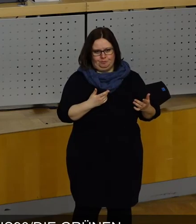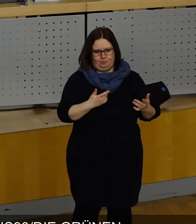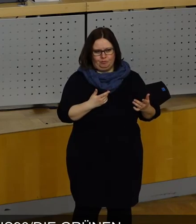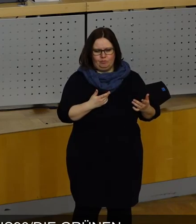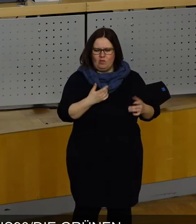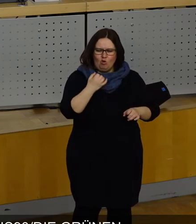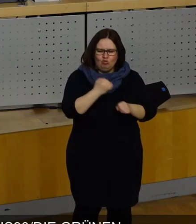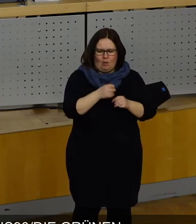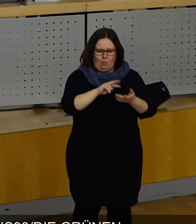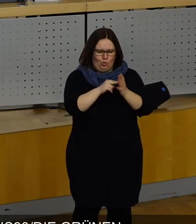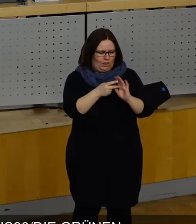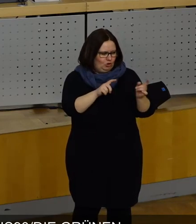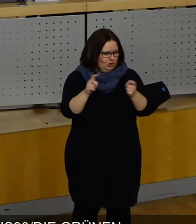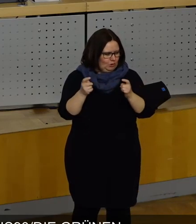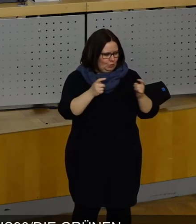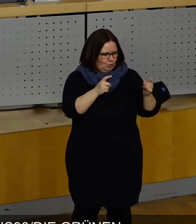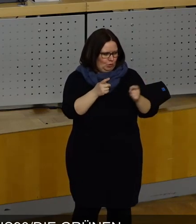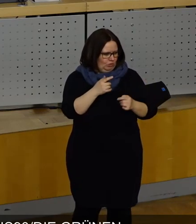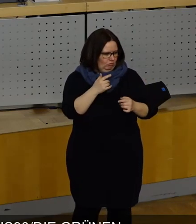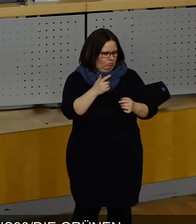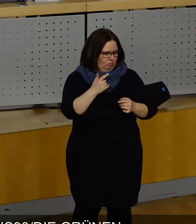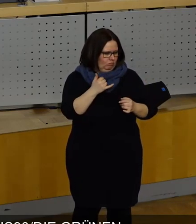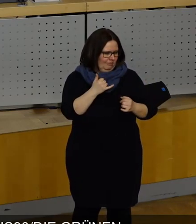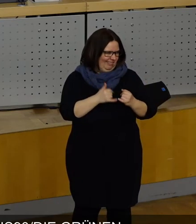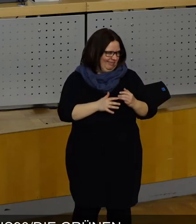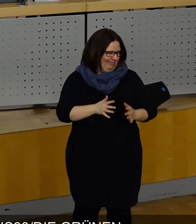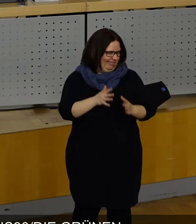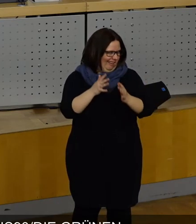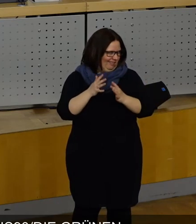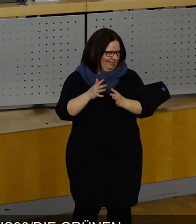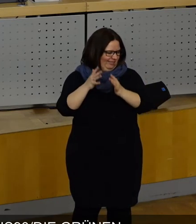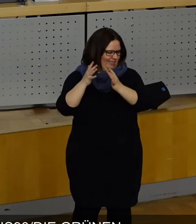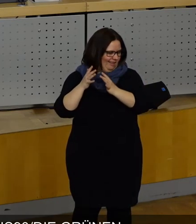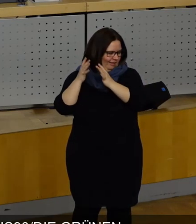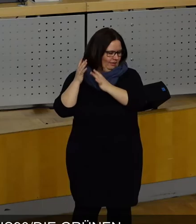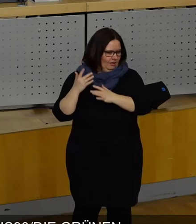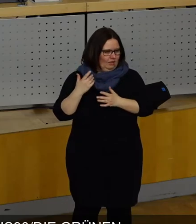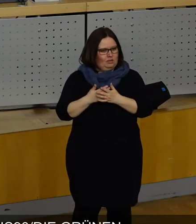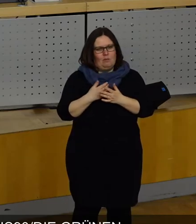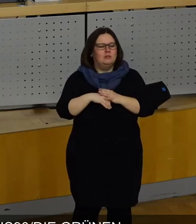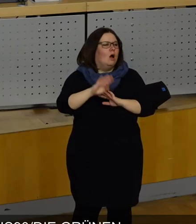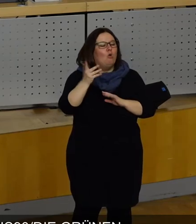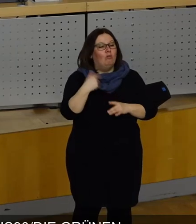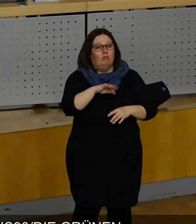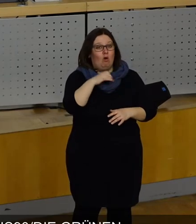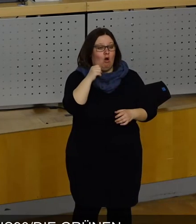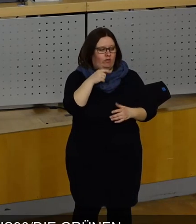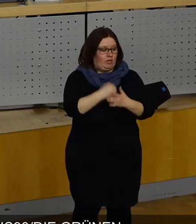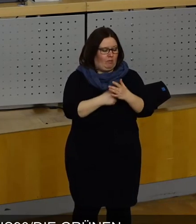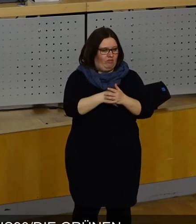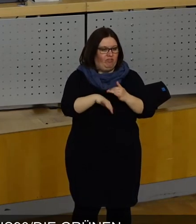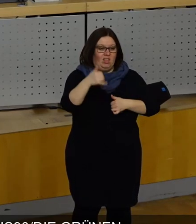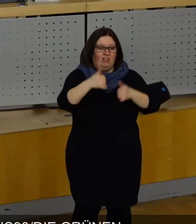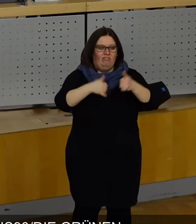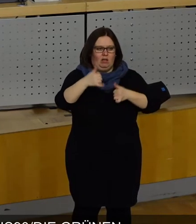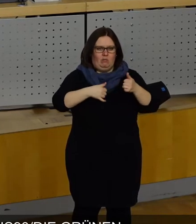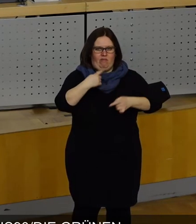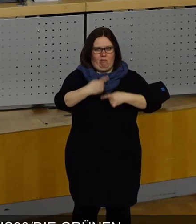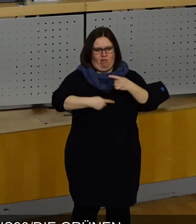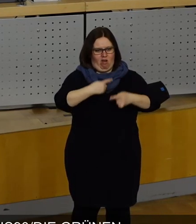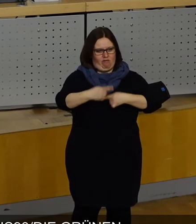politisch immer ein Konflikt war, die letzten Jahrzehnte könnte man schon sagen, wir haben ja unter RGR dafür gekämpft, dass es viele Wettbewerbsverfahren gibt. Das haben